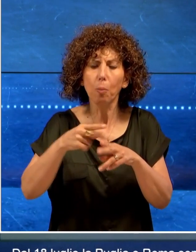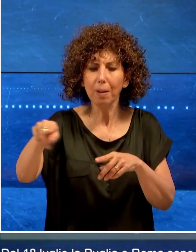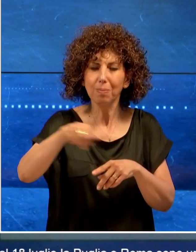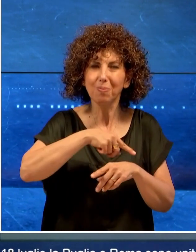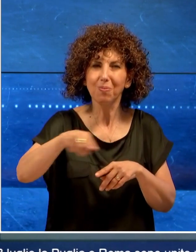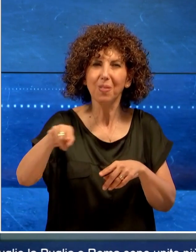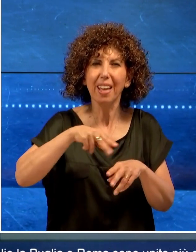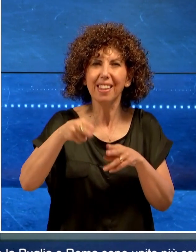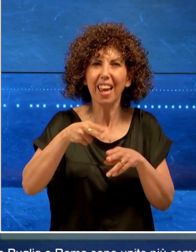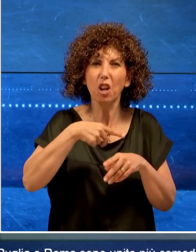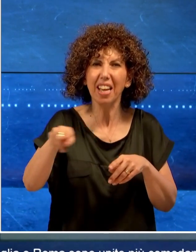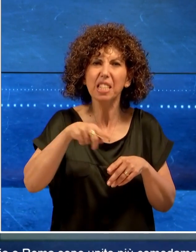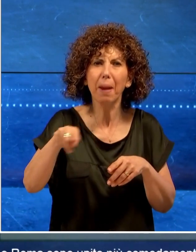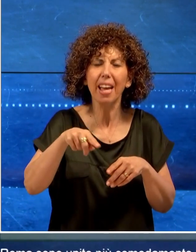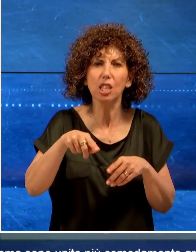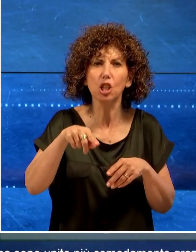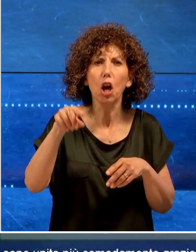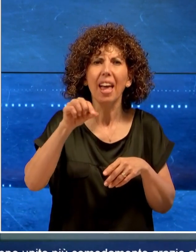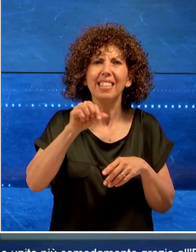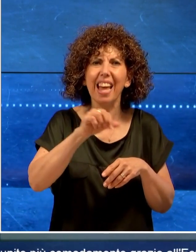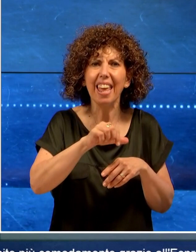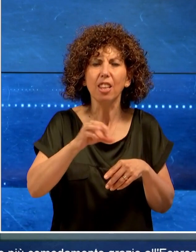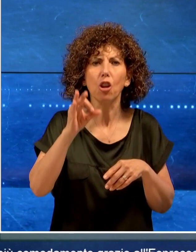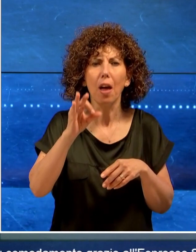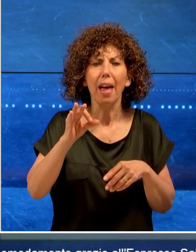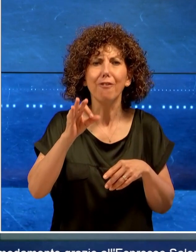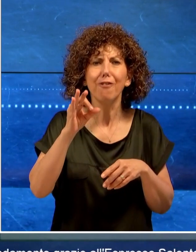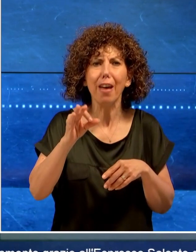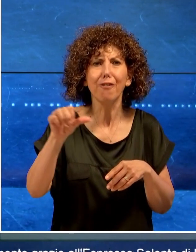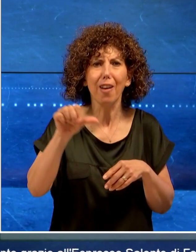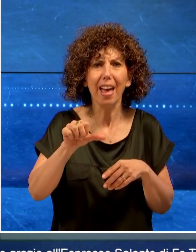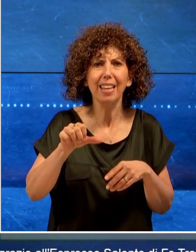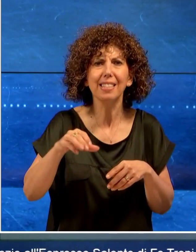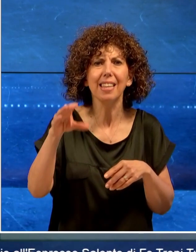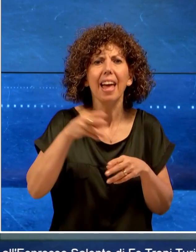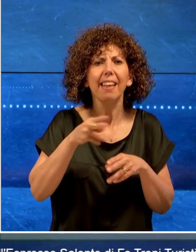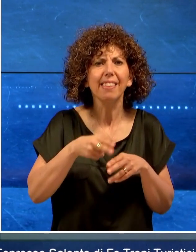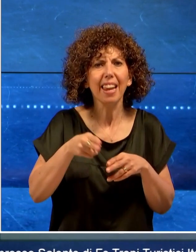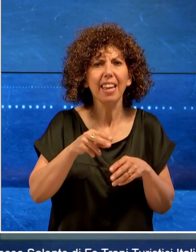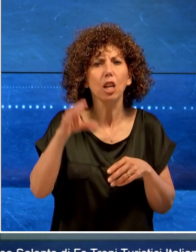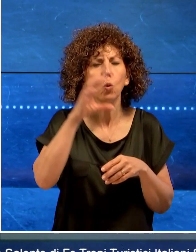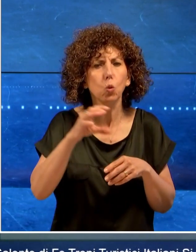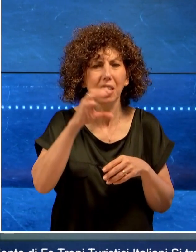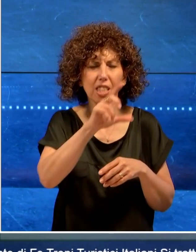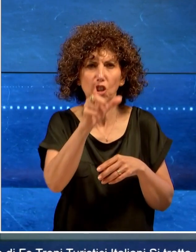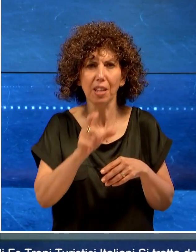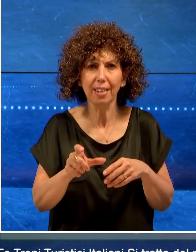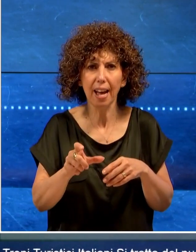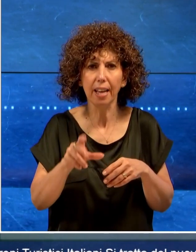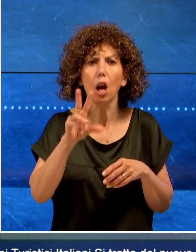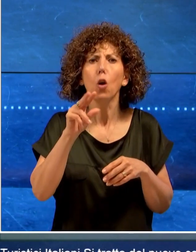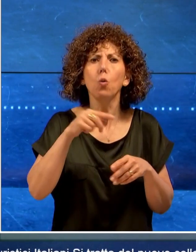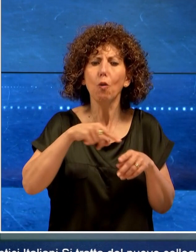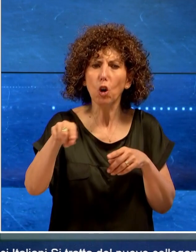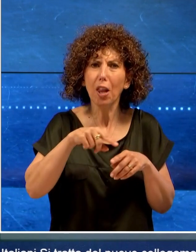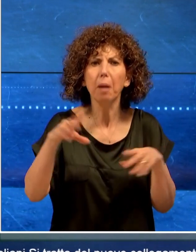Salento di FS treni turistici italiani si tratta del nuovo collegamento